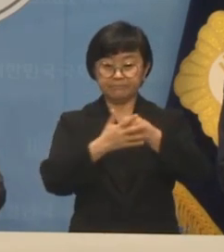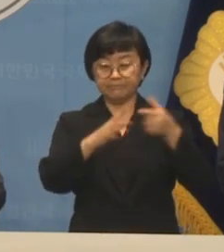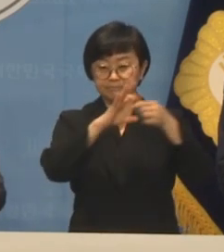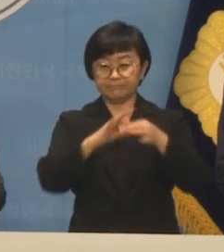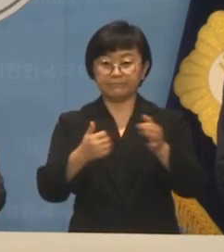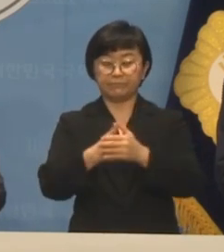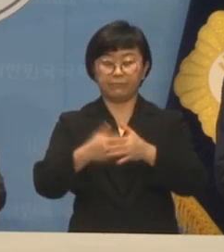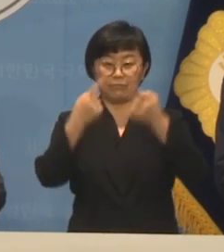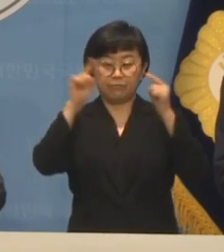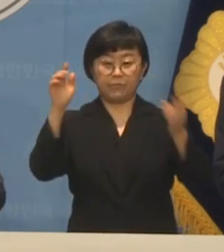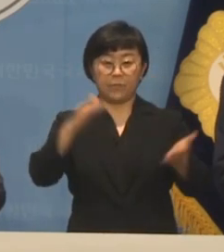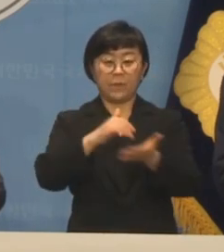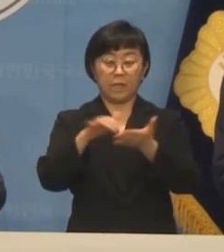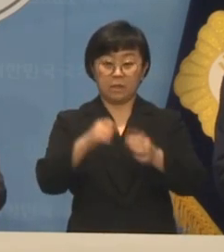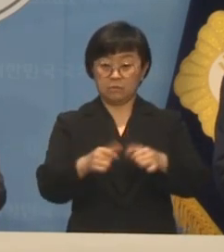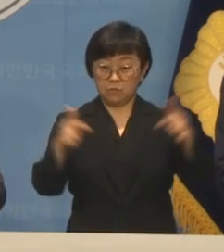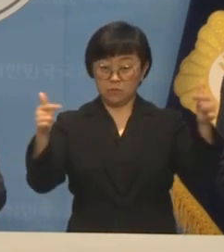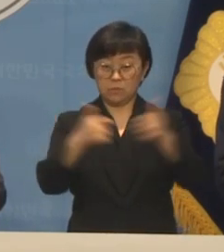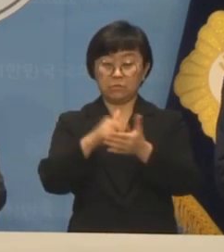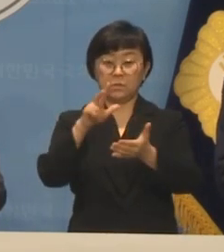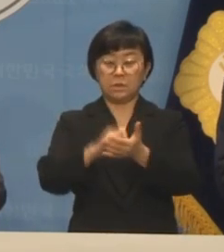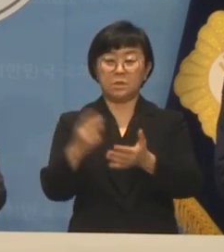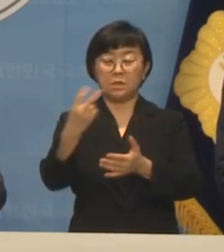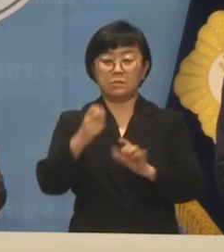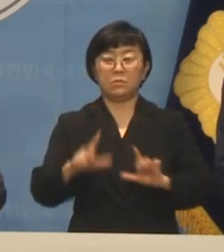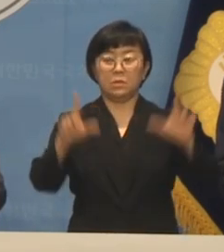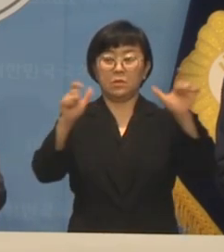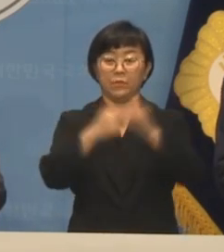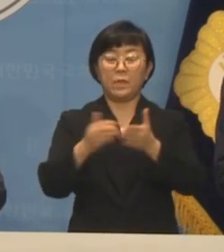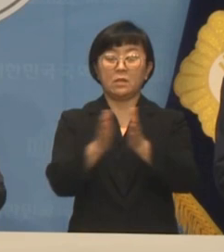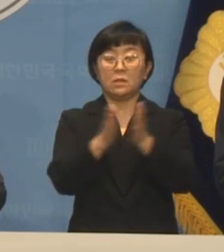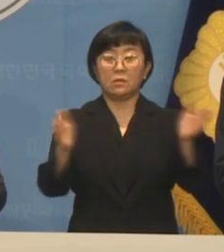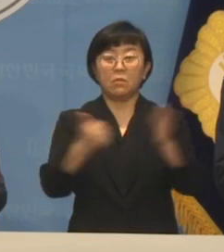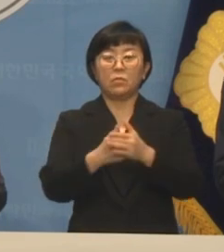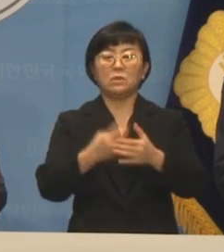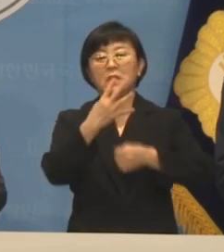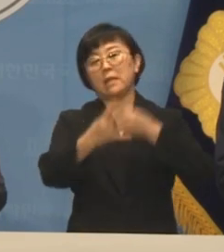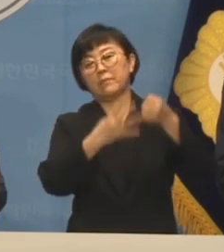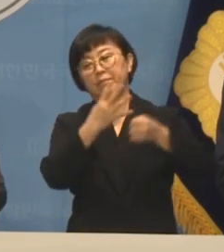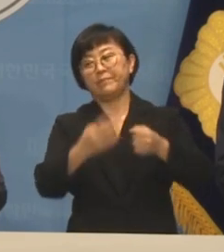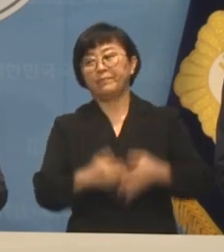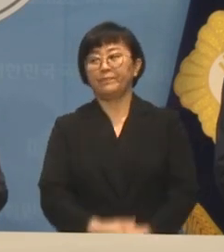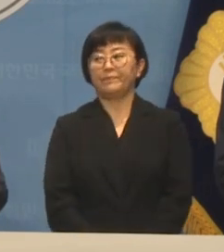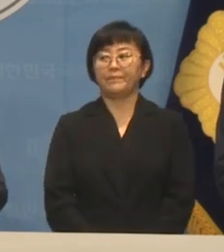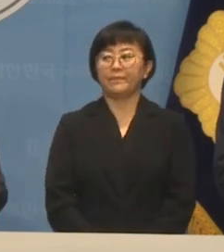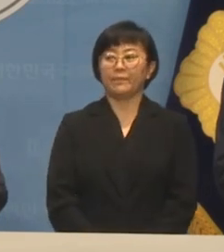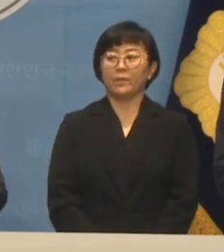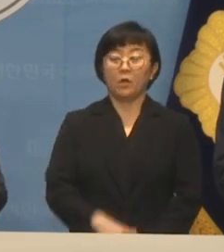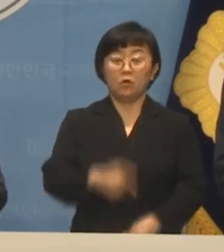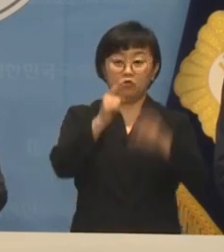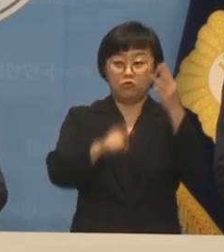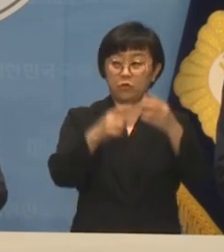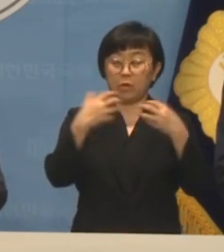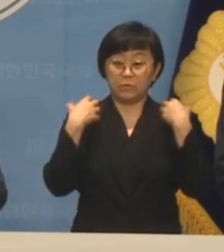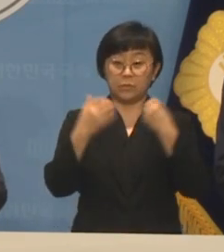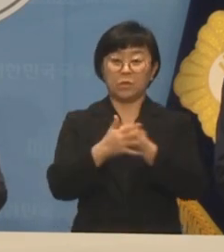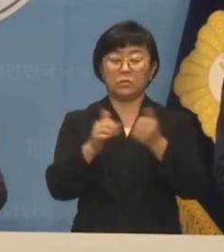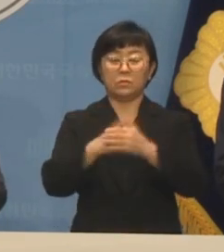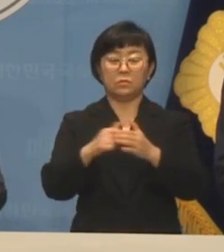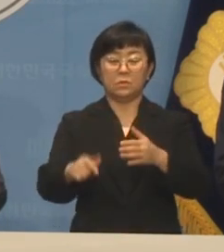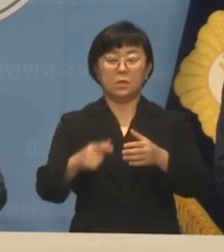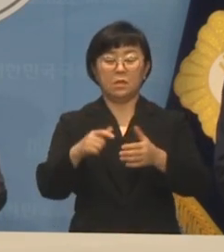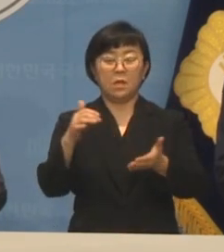의대 정원의 확대 논쟁은 2020년 촉발된 이후 벌써 4년이 흘렀다. 윤석열 정부는